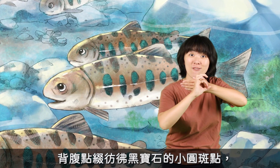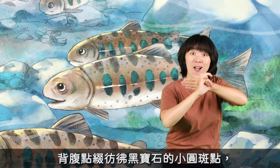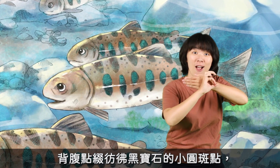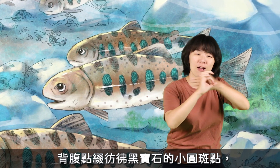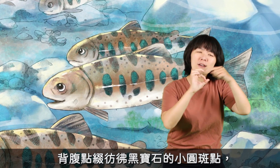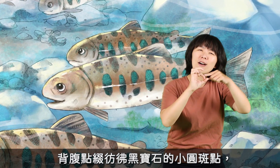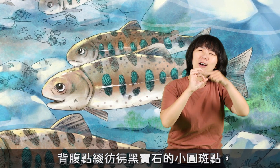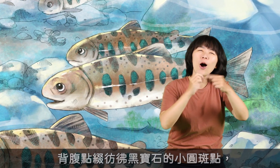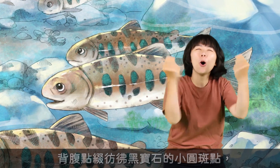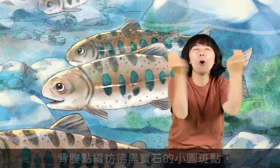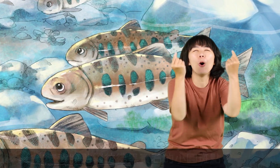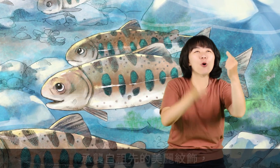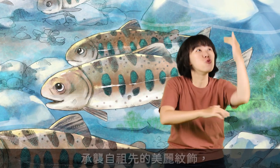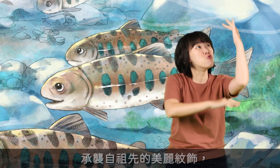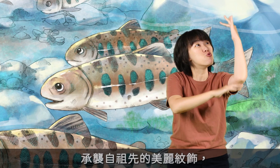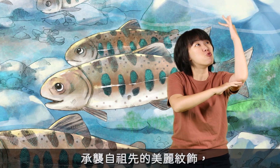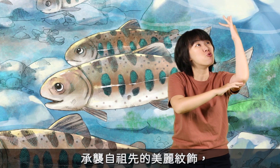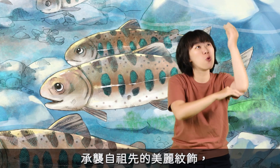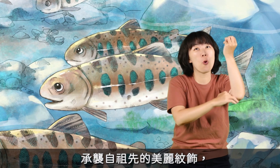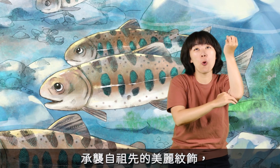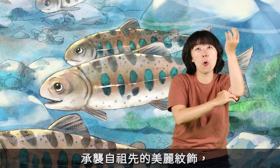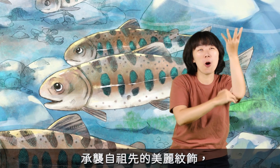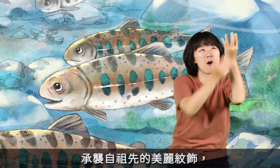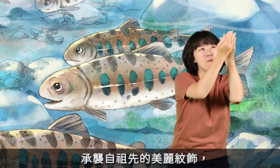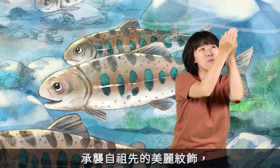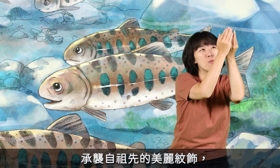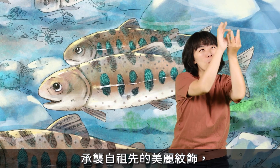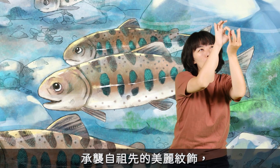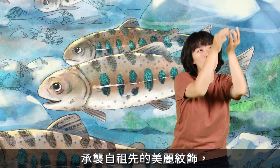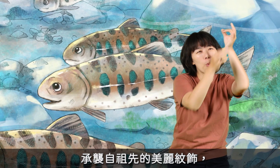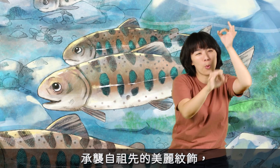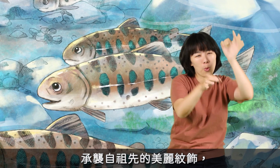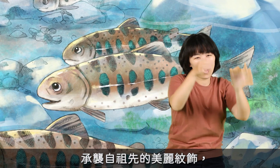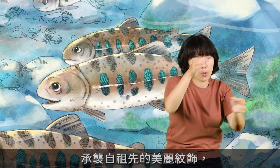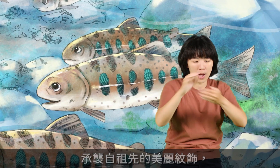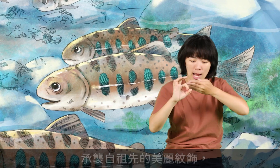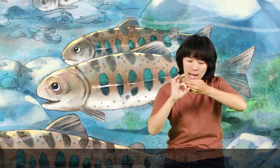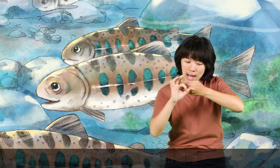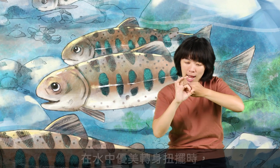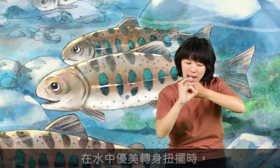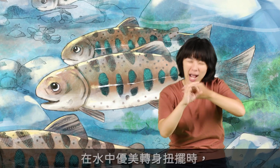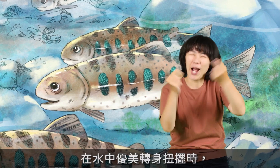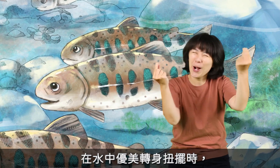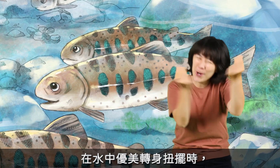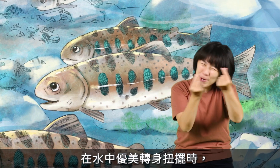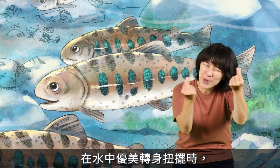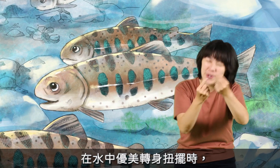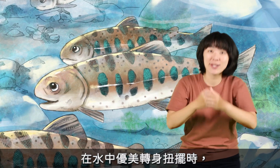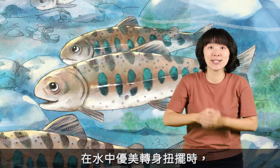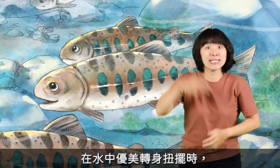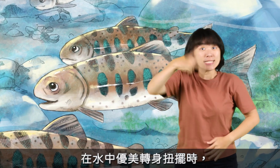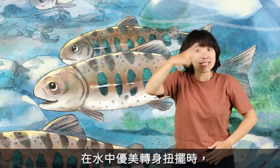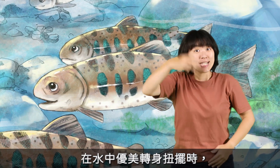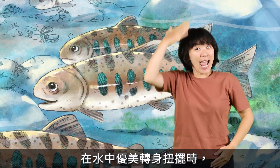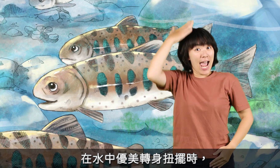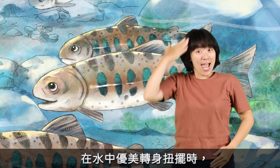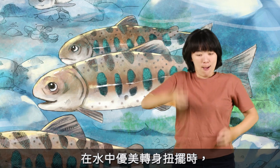斑点，承袭自祖先的美丽纹饰，在水中优美转身扭摆